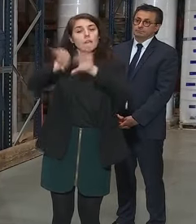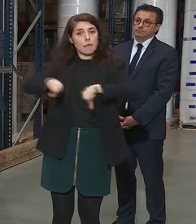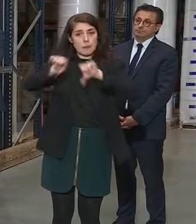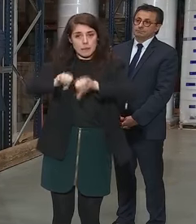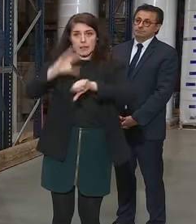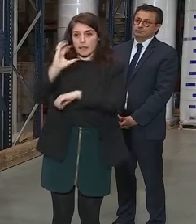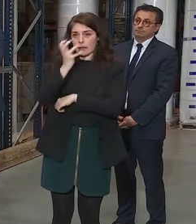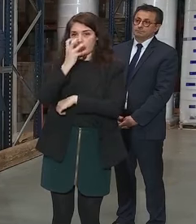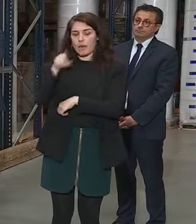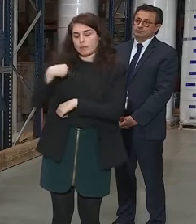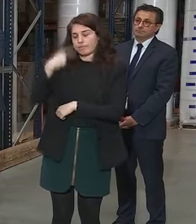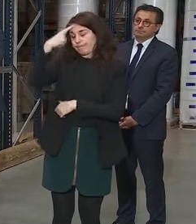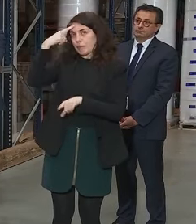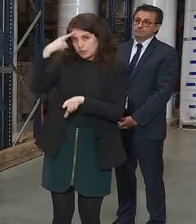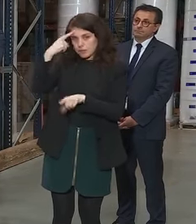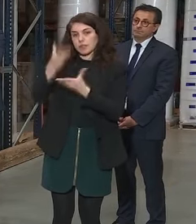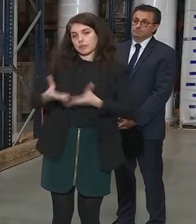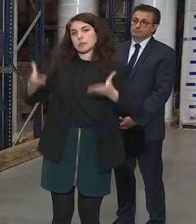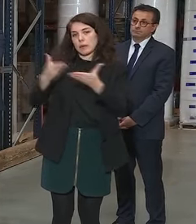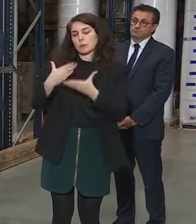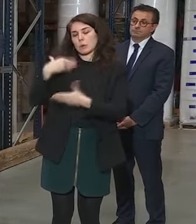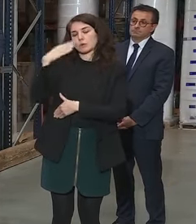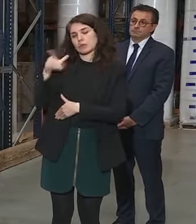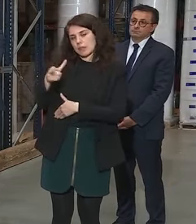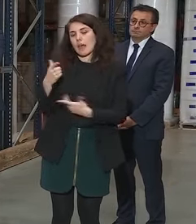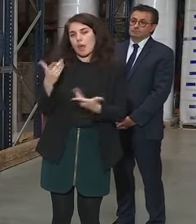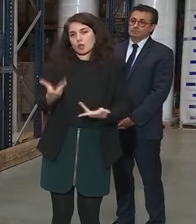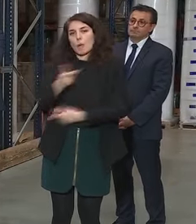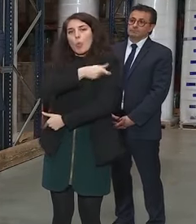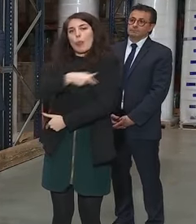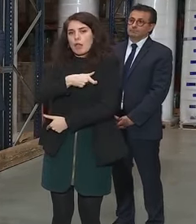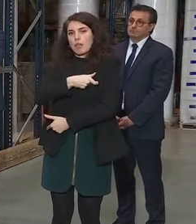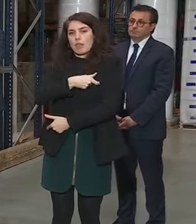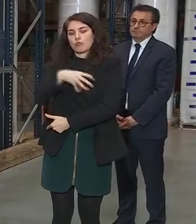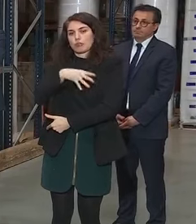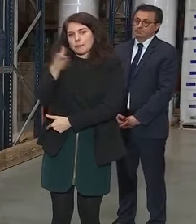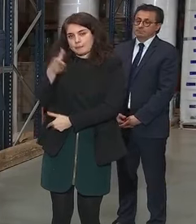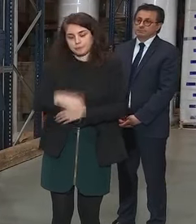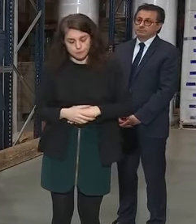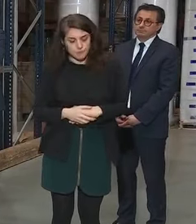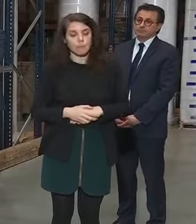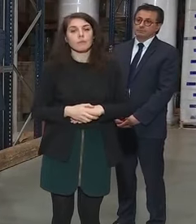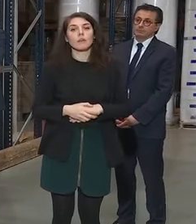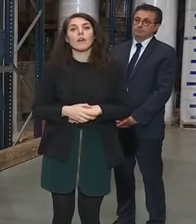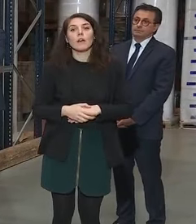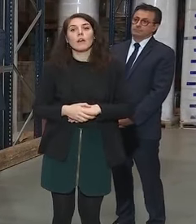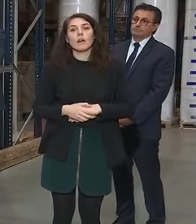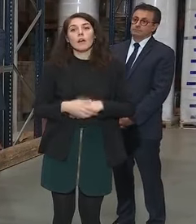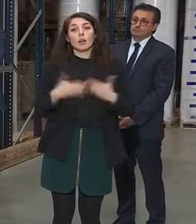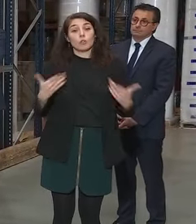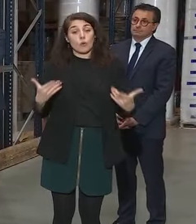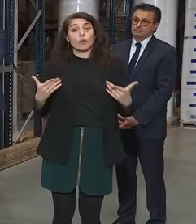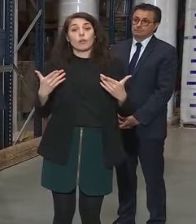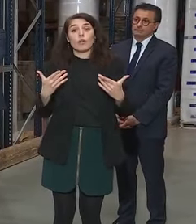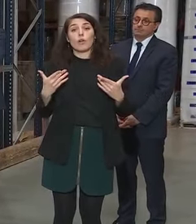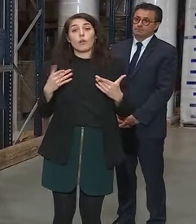le sais, endeuillée ces derniers jours. Une initiative a été montée durant ces derniers jours. Et